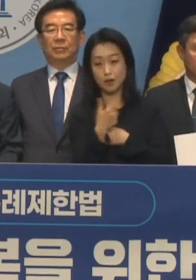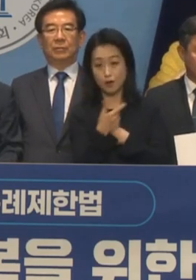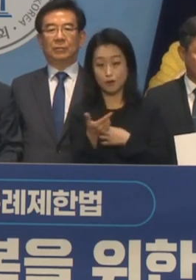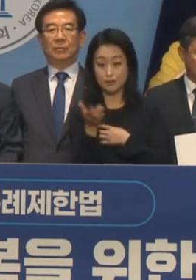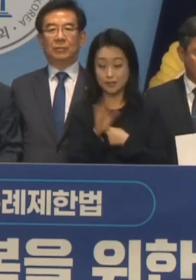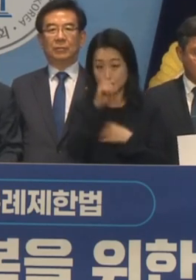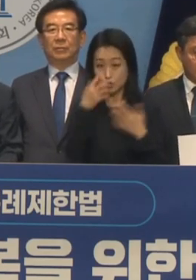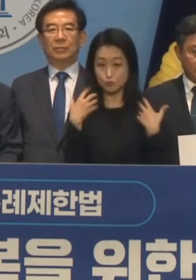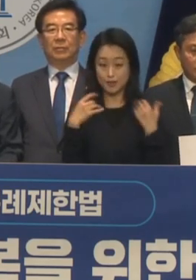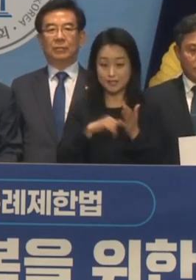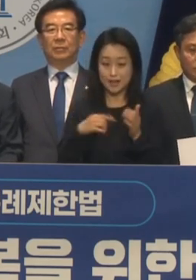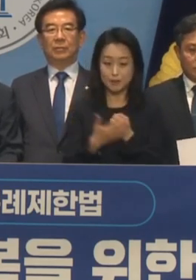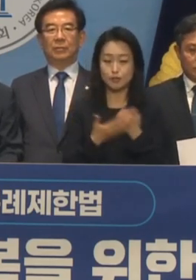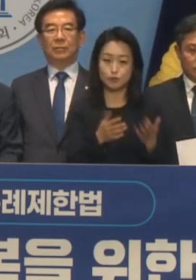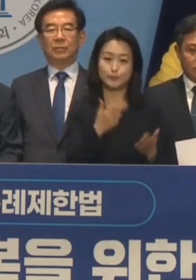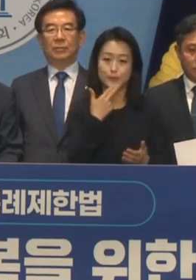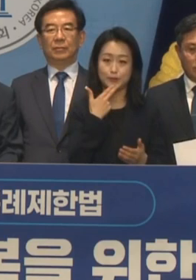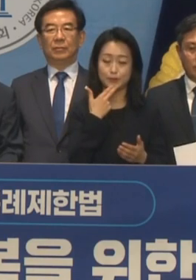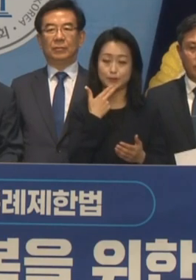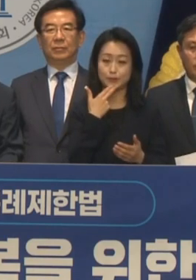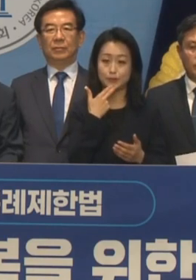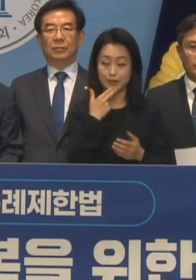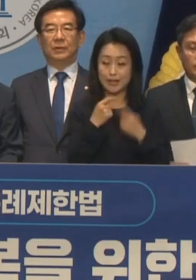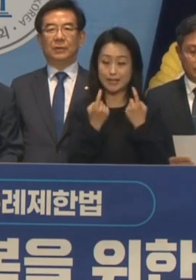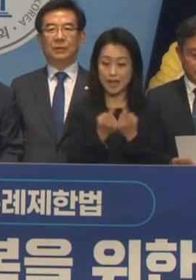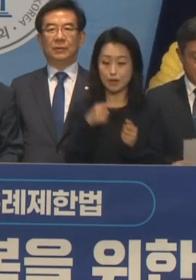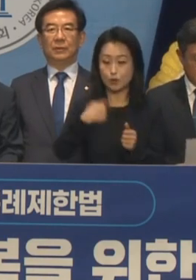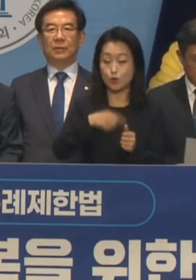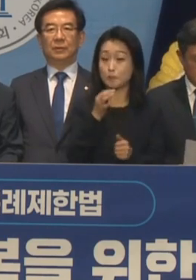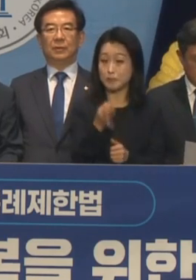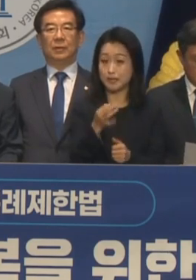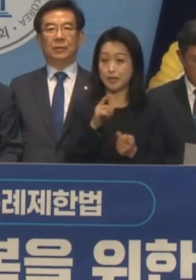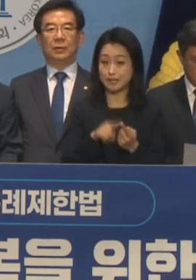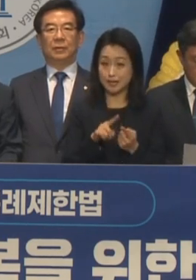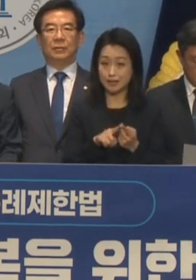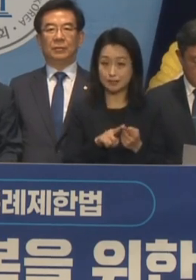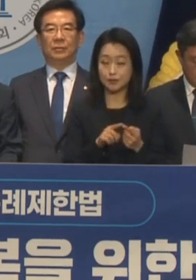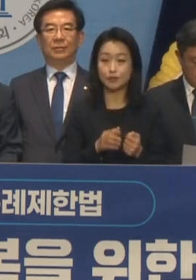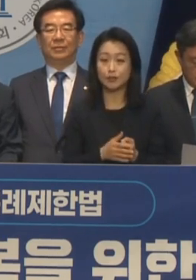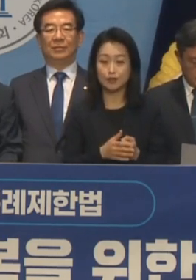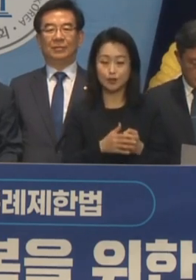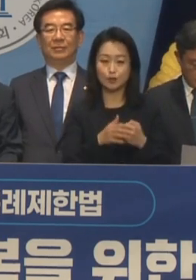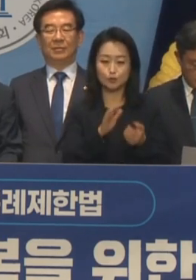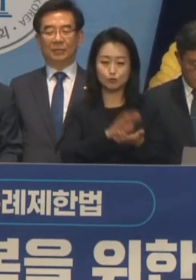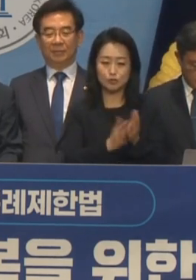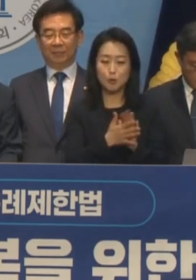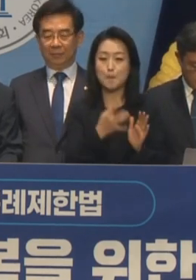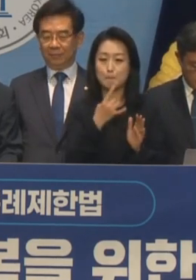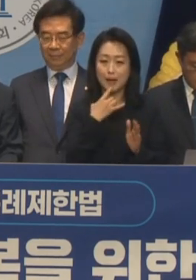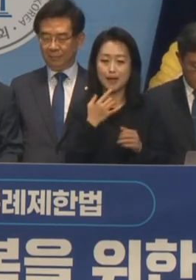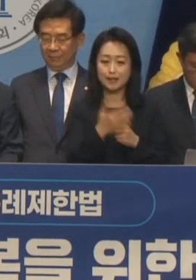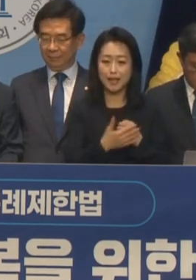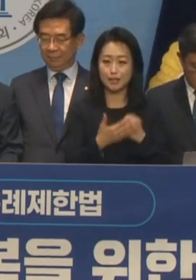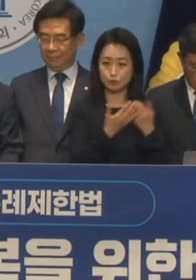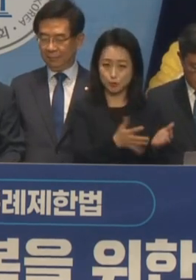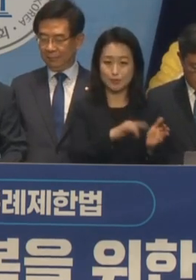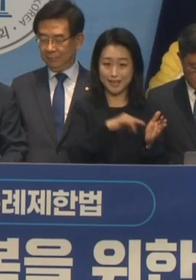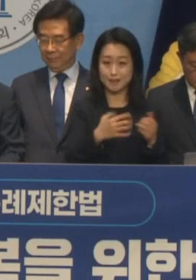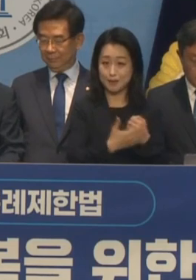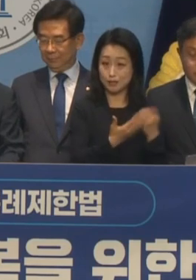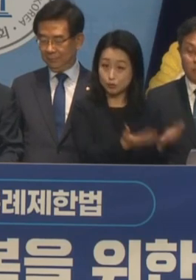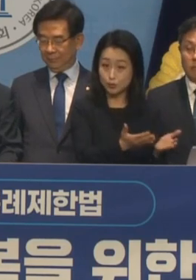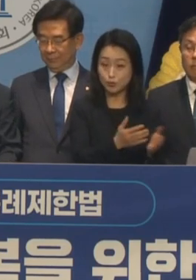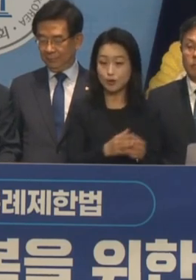지원책은 중단되는 것입니다. 특히 사교육비의 경우 미취학 아동에 대해서만 세액공제가 인정되고